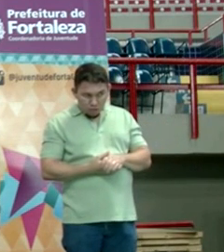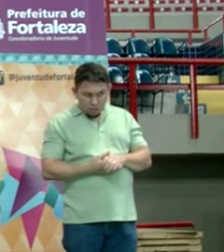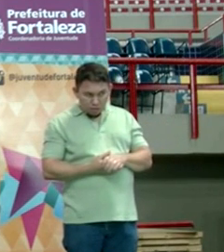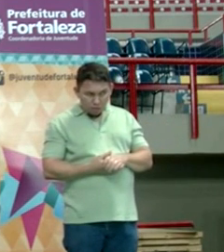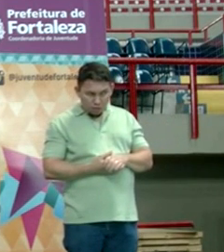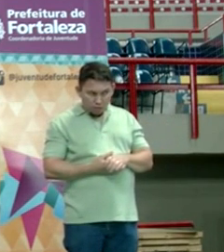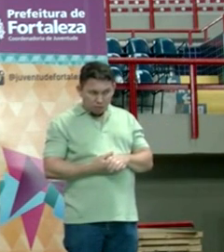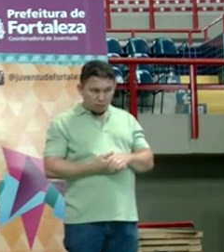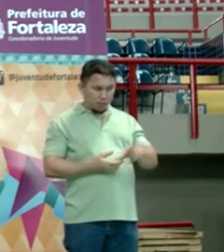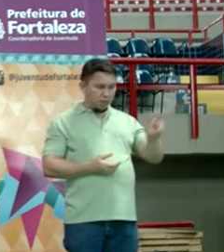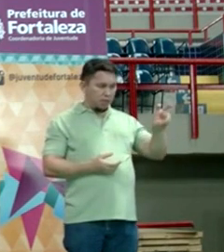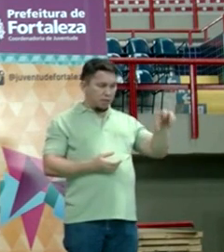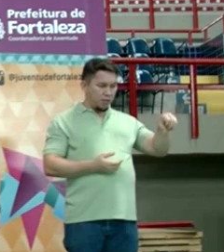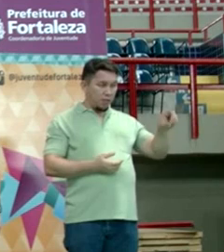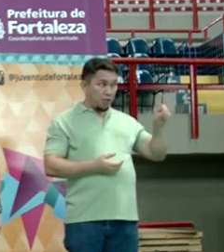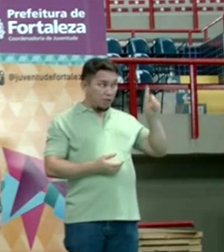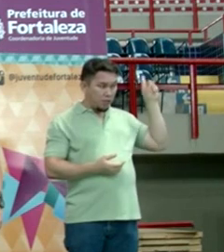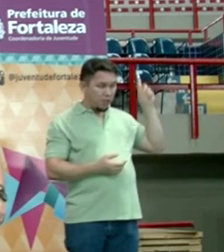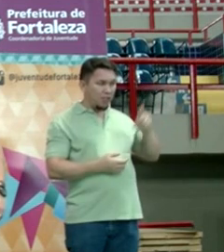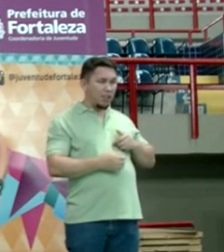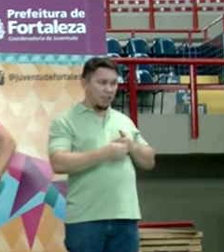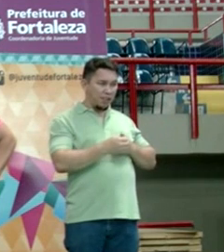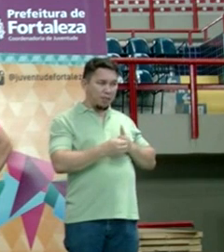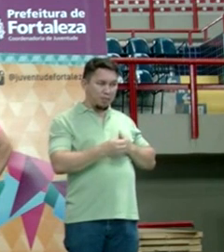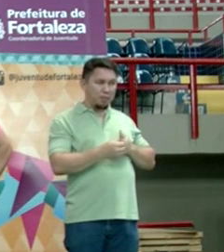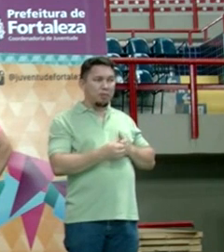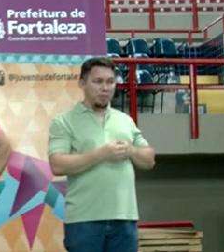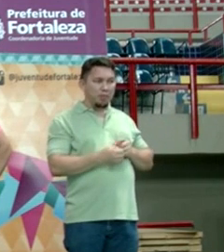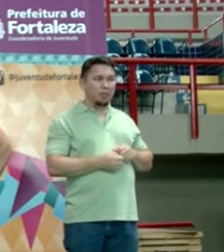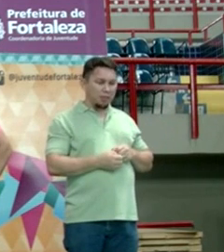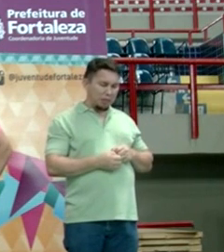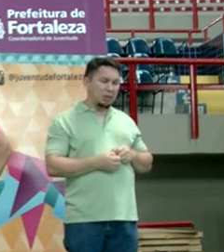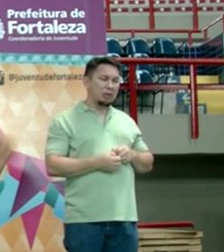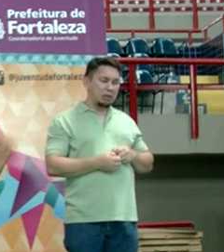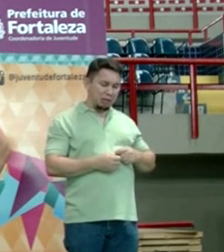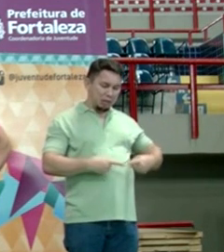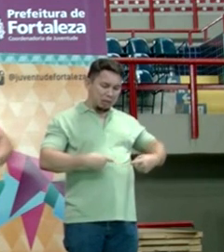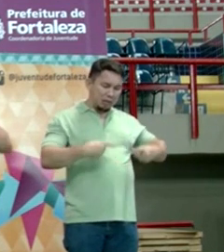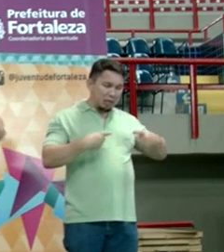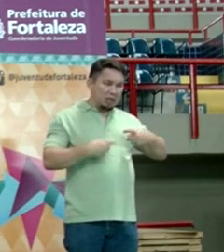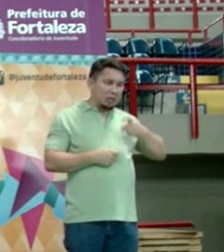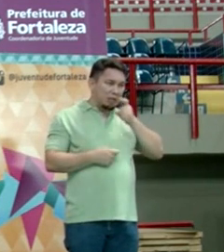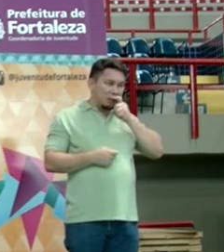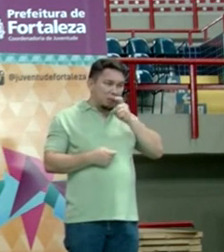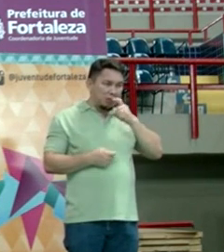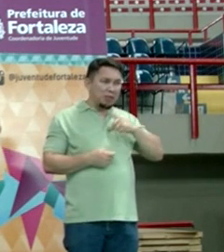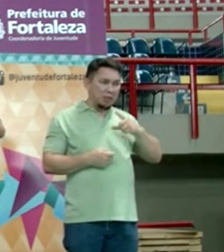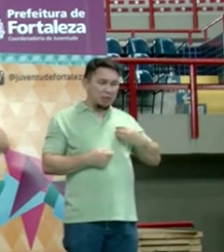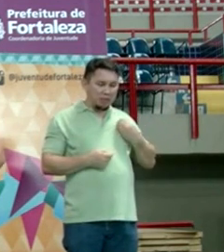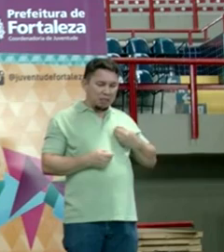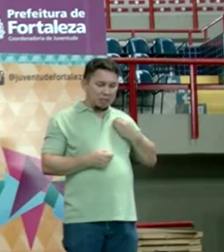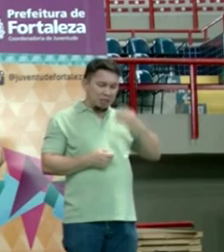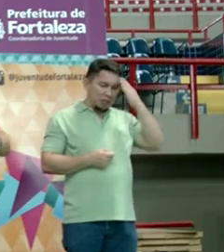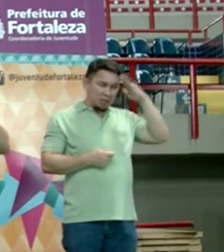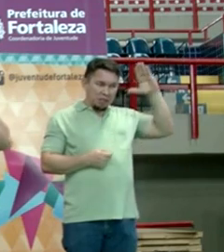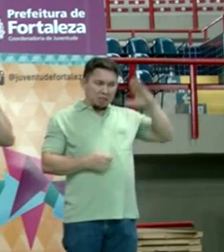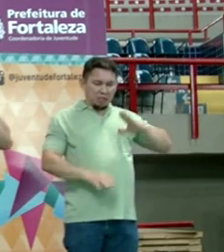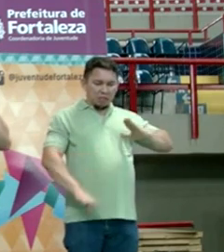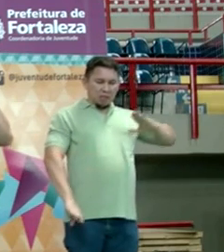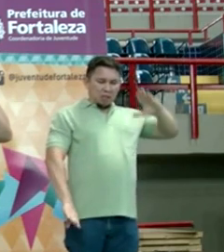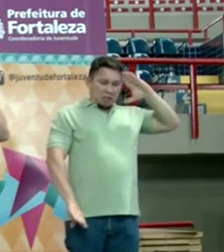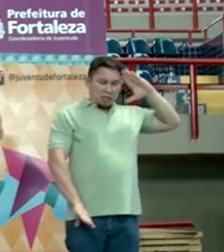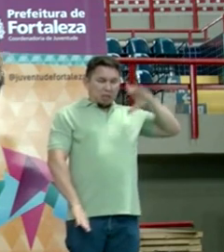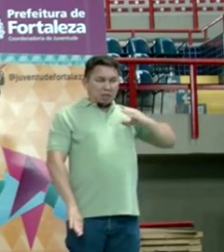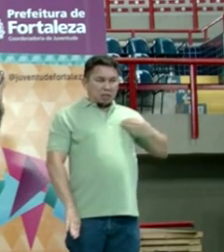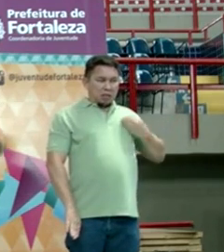Fria pegando fogo, 15-1 em Mossoró. Revolução Cubana. E o Fidel Castro fez uma revolução e disse, sabe o que? Eu